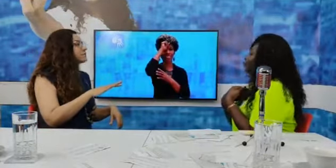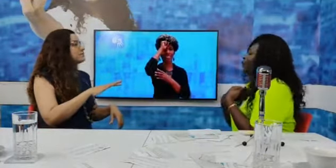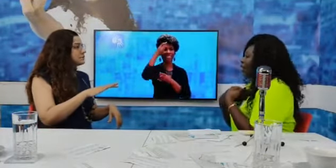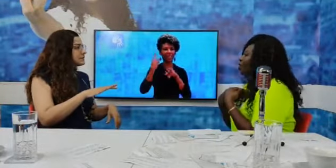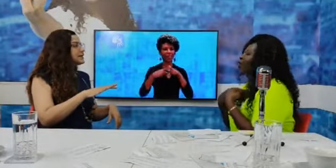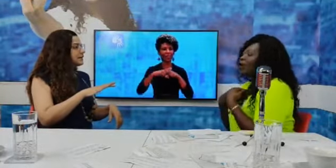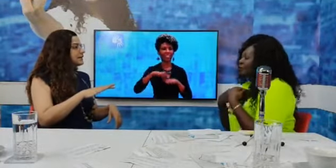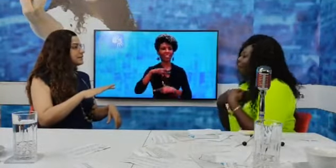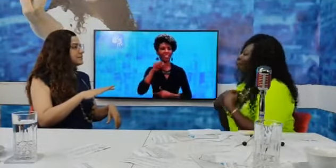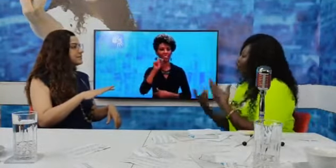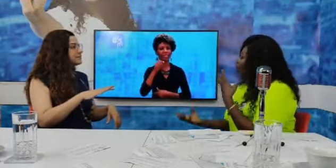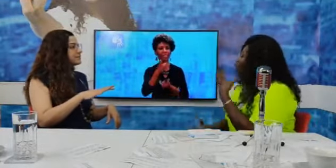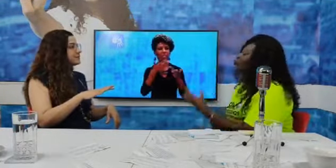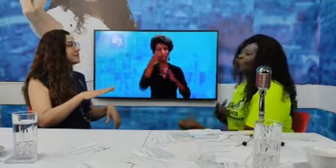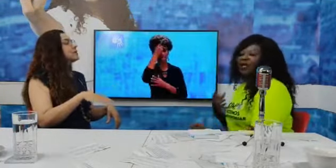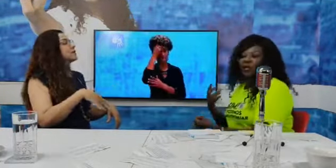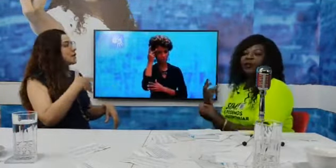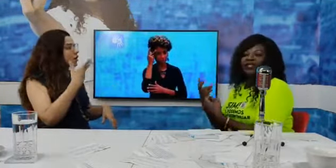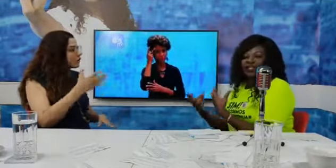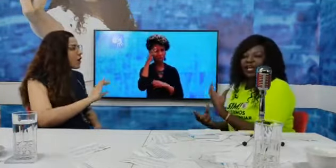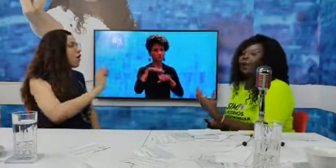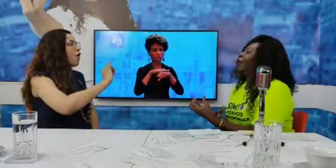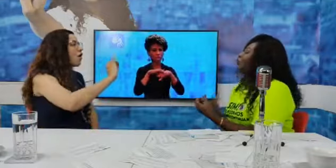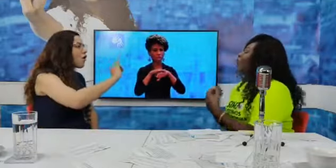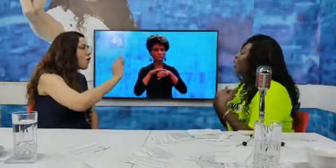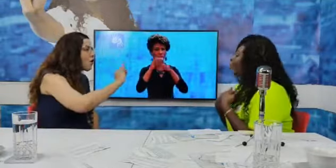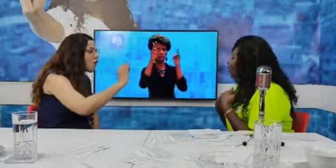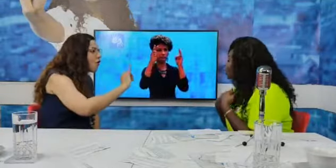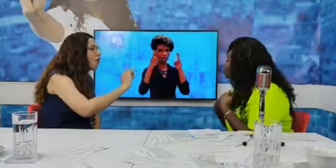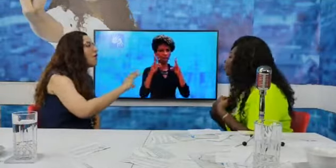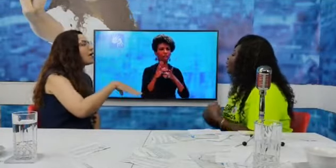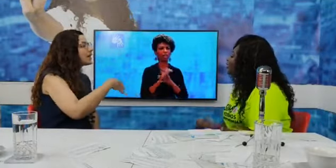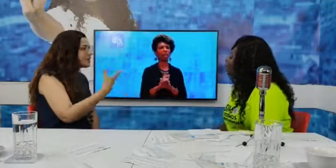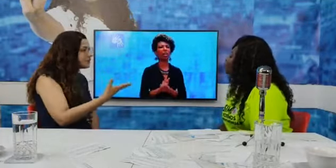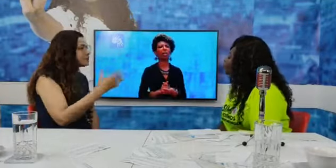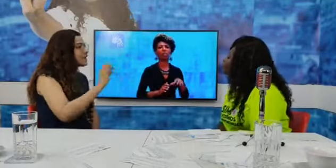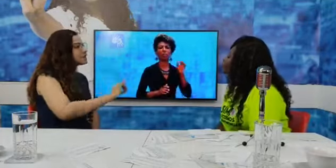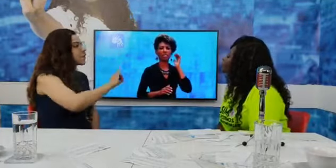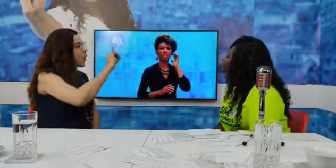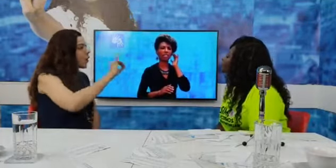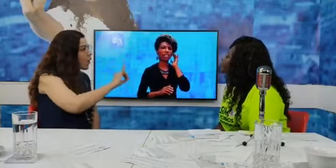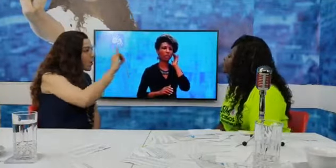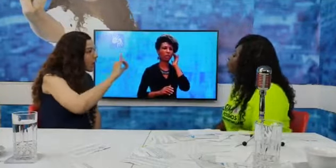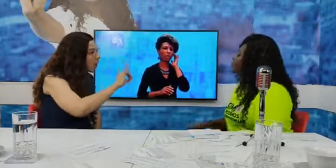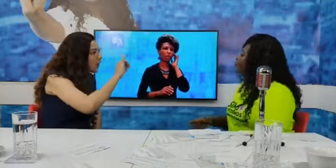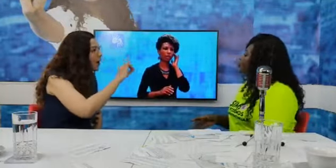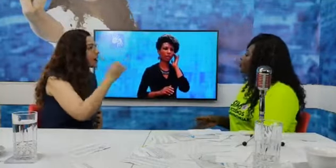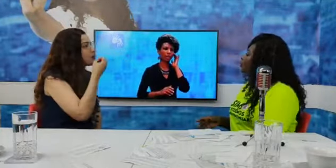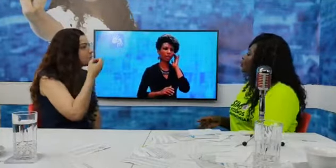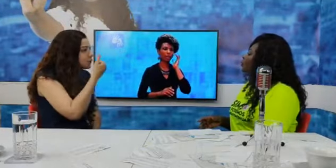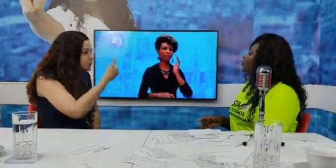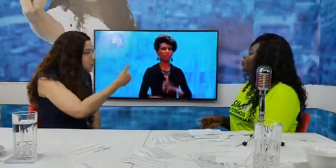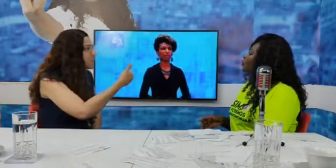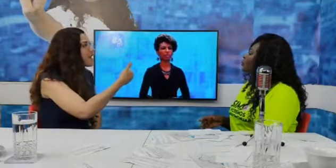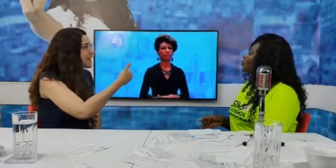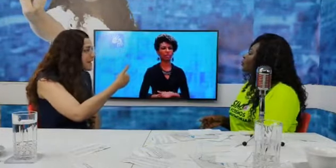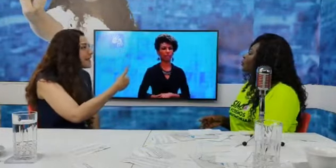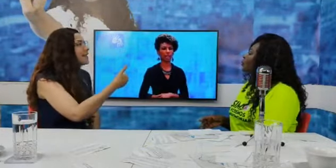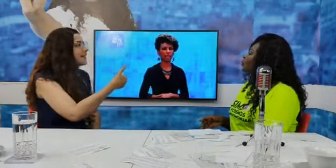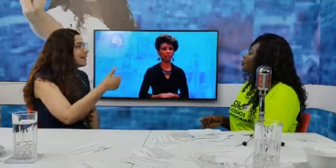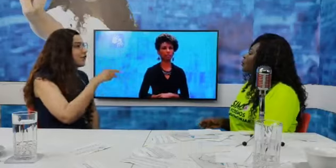gente fala comigo sobre esses temas. Eu preciso entender. Você pode dizer o seguinte: oi,